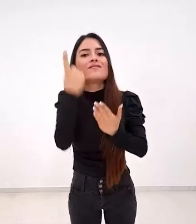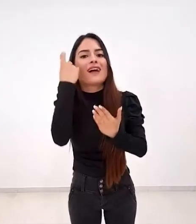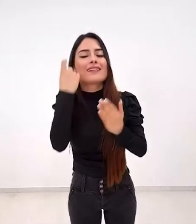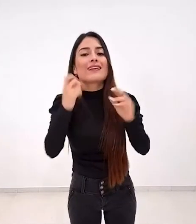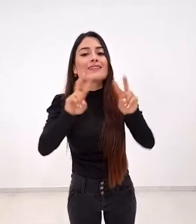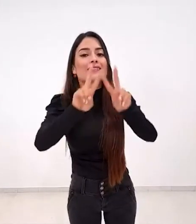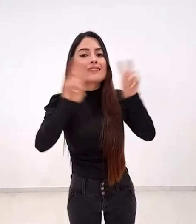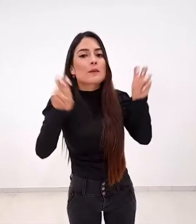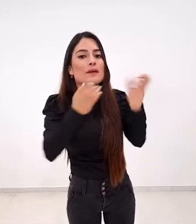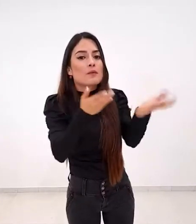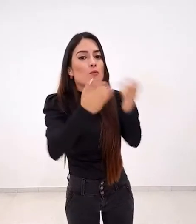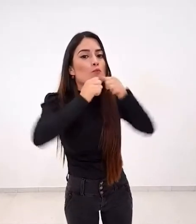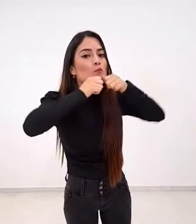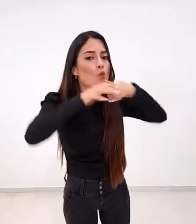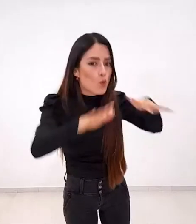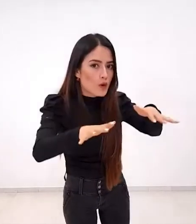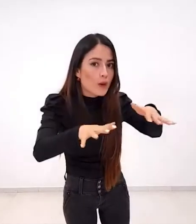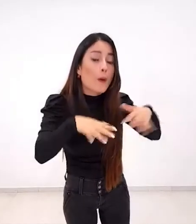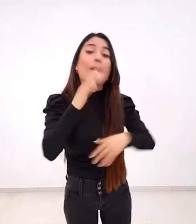el